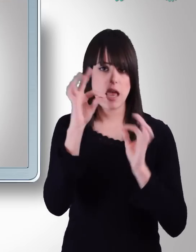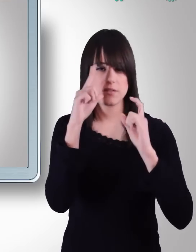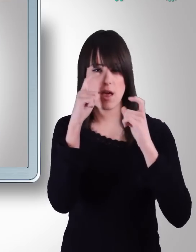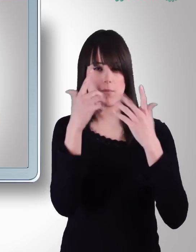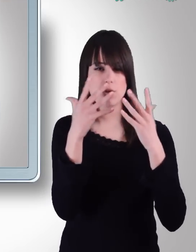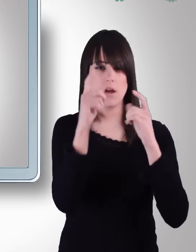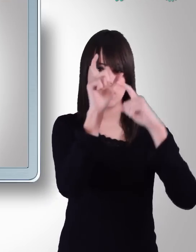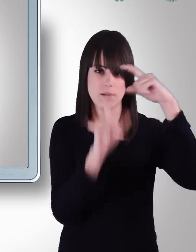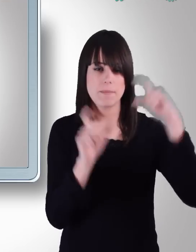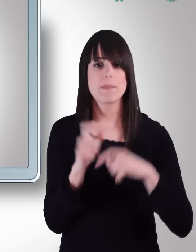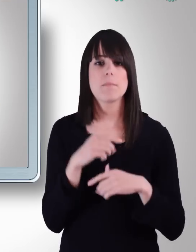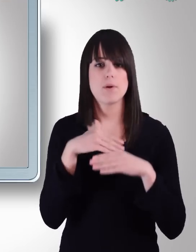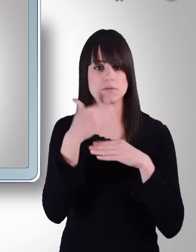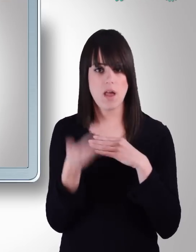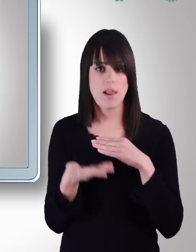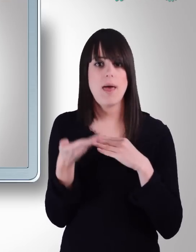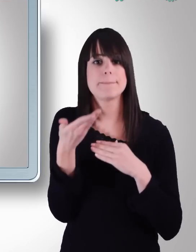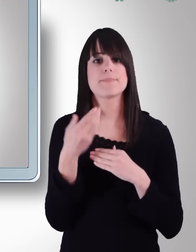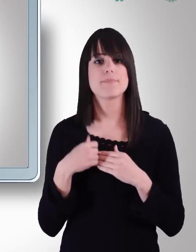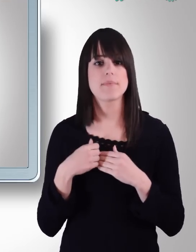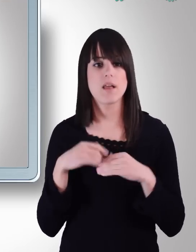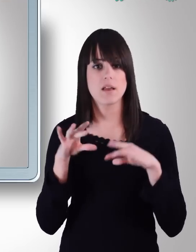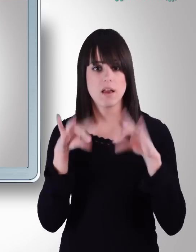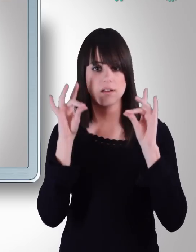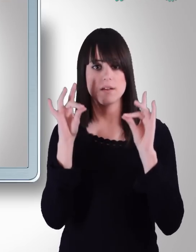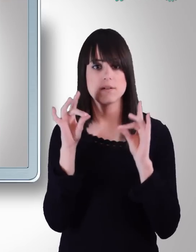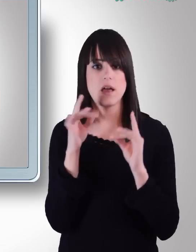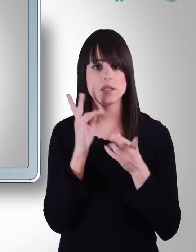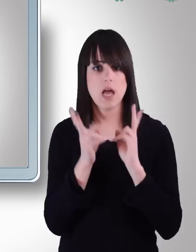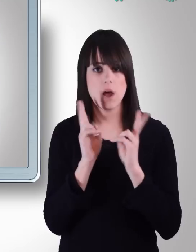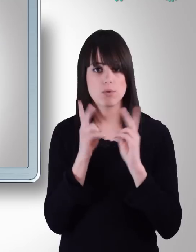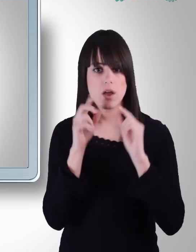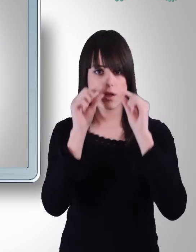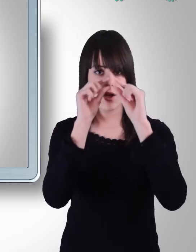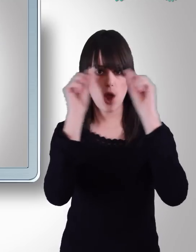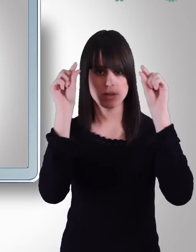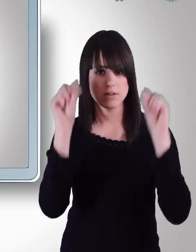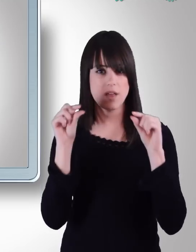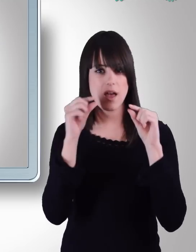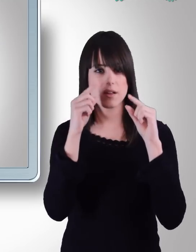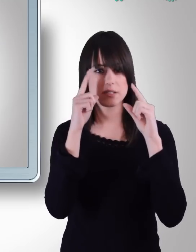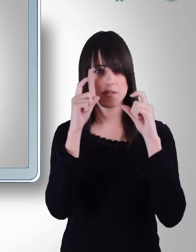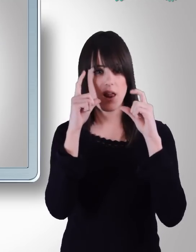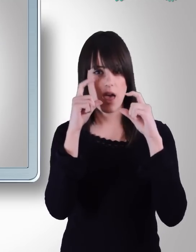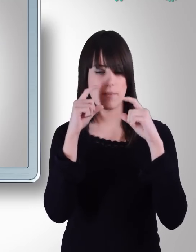Sledeći korak je odabir filtera i rama za ukrašavanje. I sledeći korak